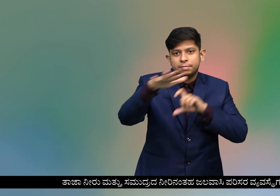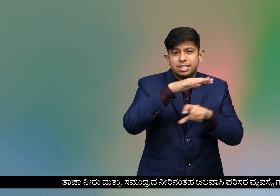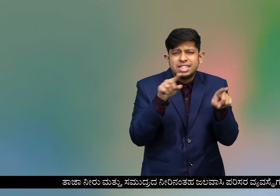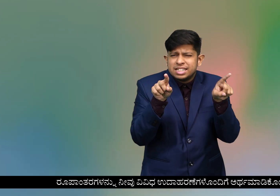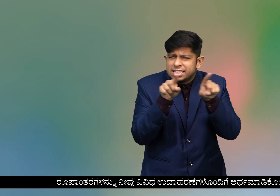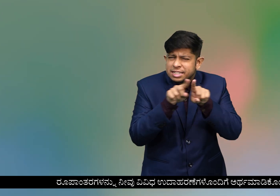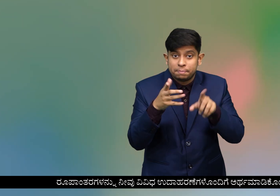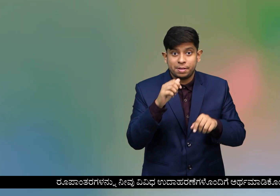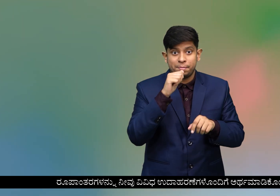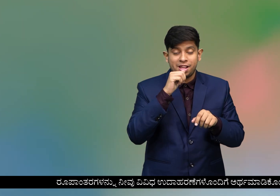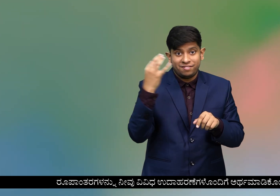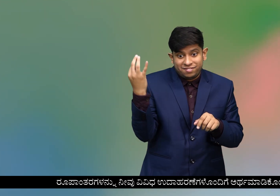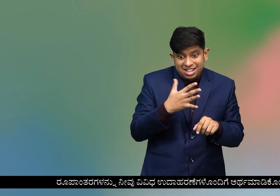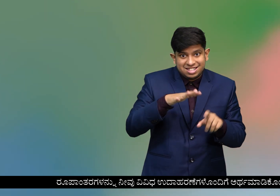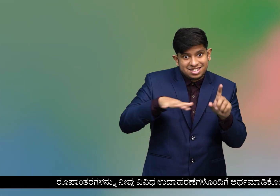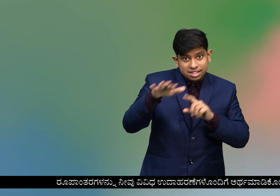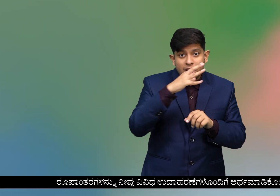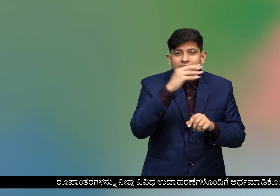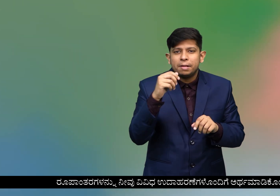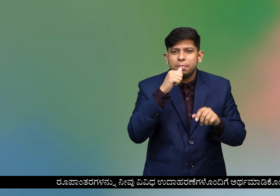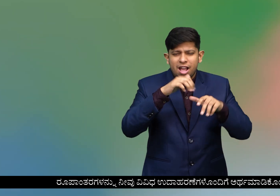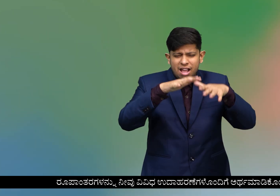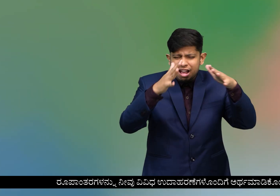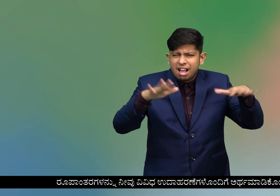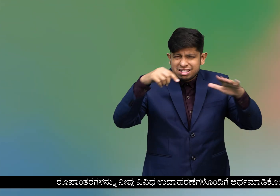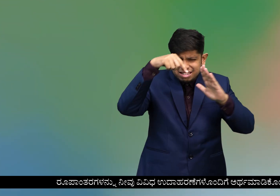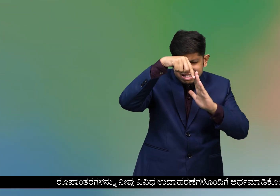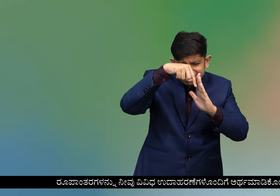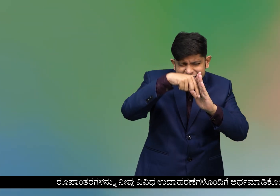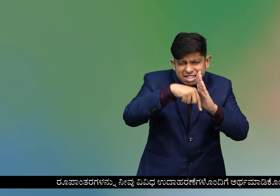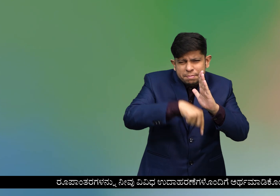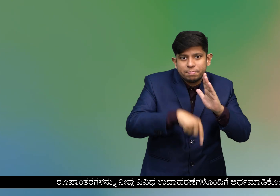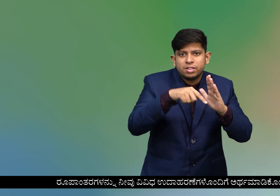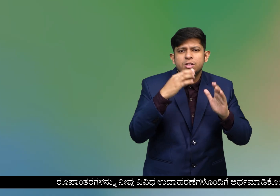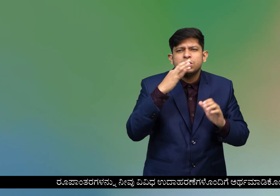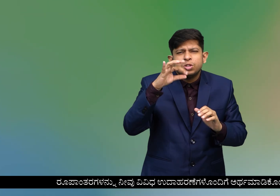ವ್ಯವಸ್ಥೆಗಳಲ್ಲಿನ ರೂಪಾಂತರಗಳನ್ನ ನೀವು ವಿವಿಧ ಉದಾಹರಣೆಯೊಂದಿಗೆ ಅರ್ಥ ಮಾಡಿಕೊಂಡಿದ್ದೀರಿ.